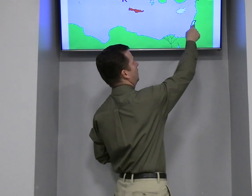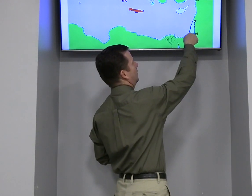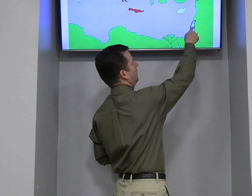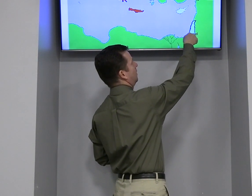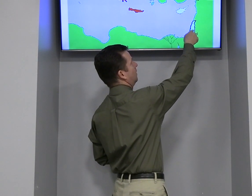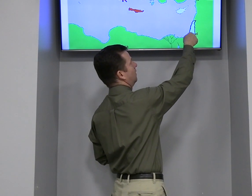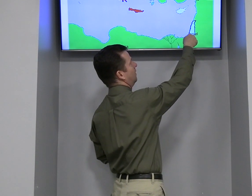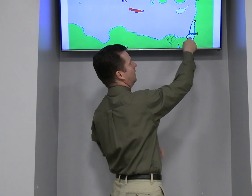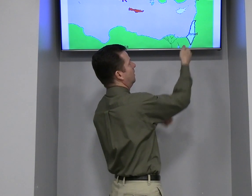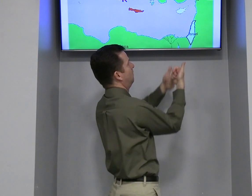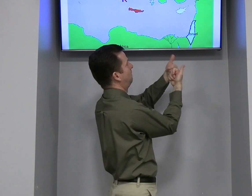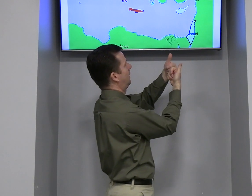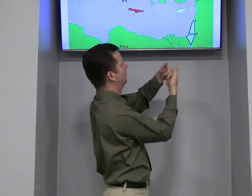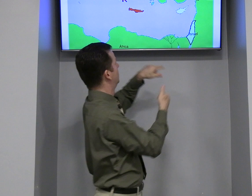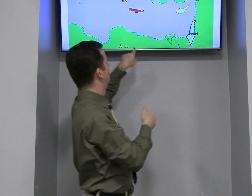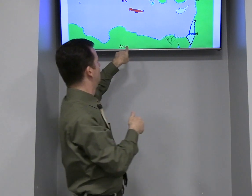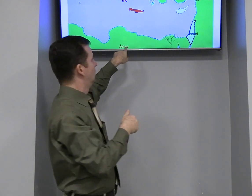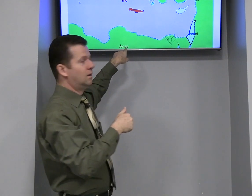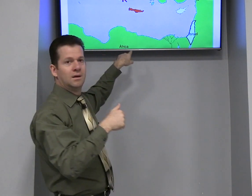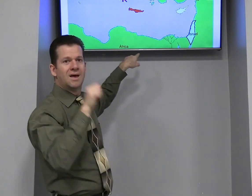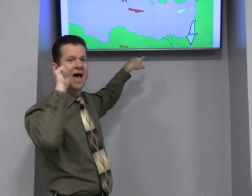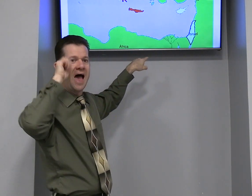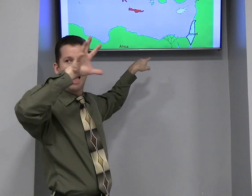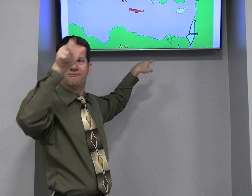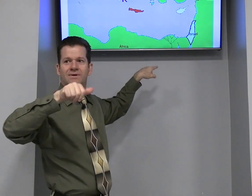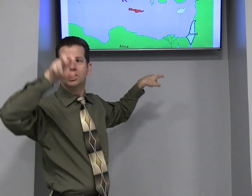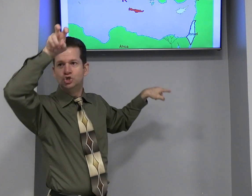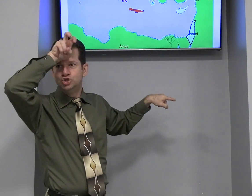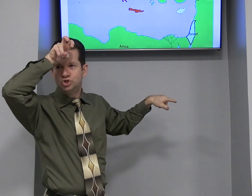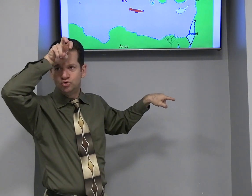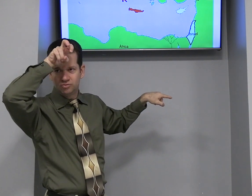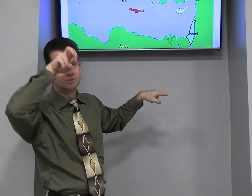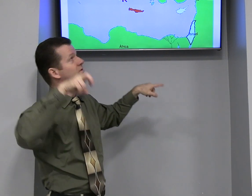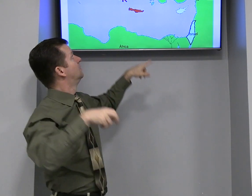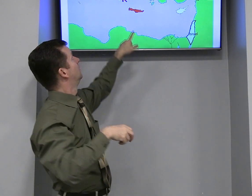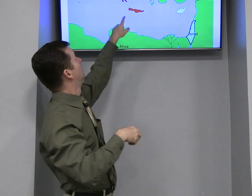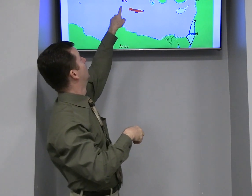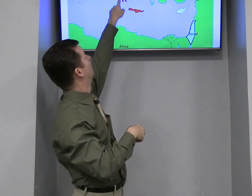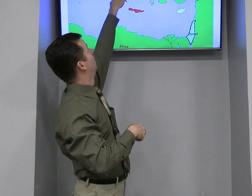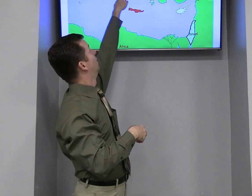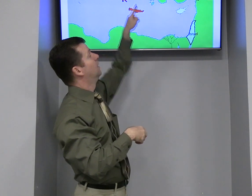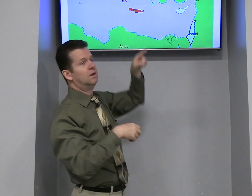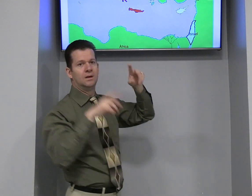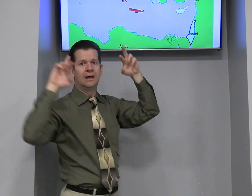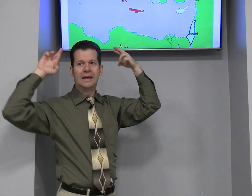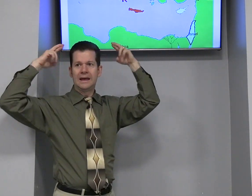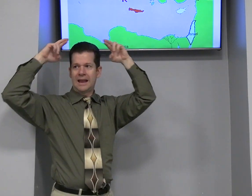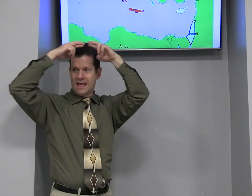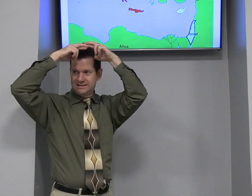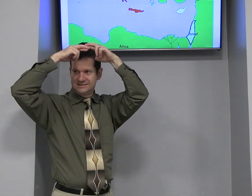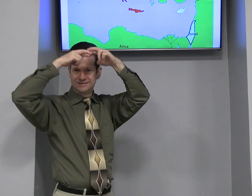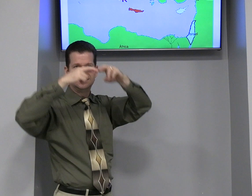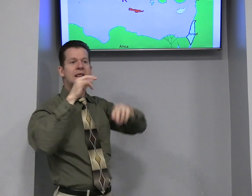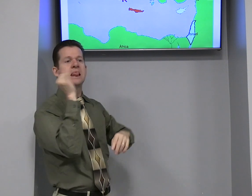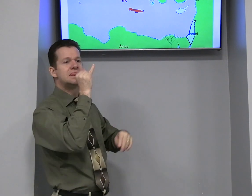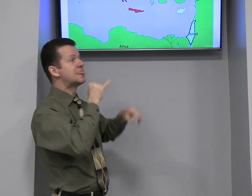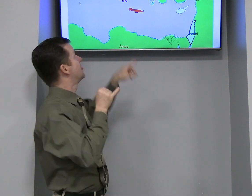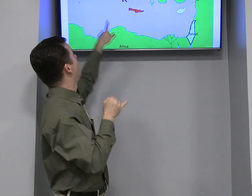Aqui é Israel, perto. África, o Egito, Grécia